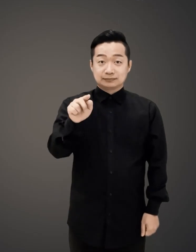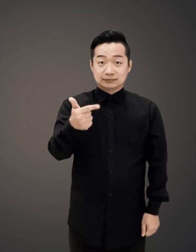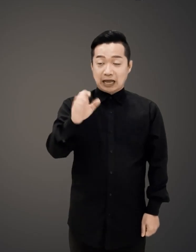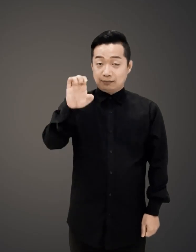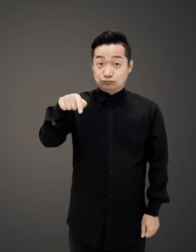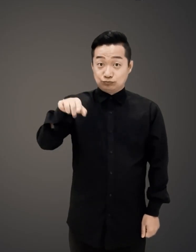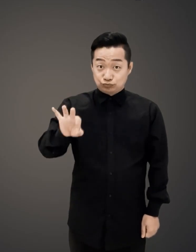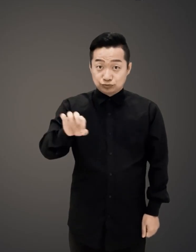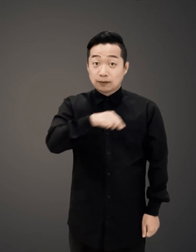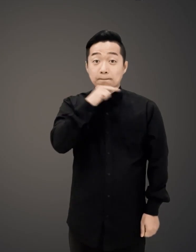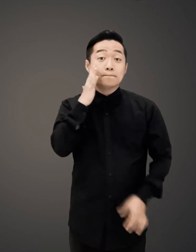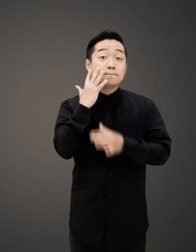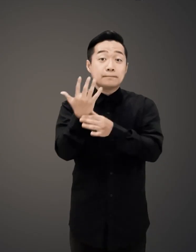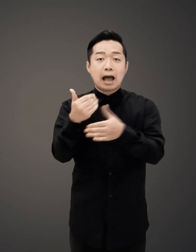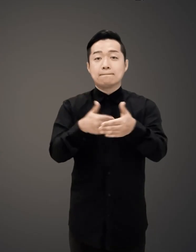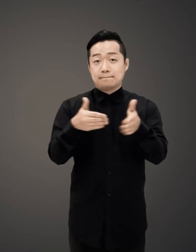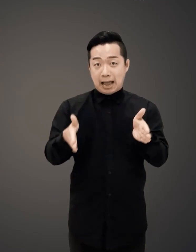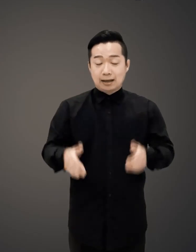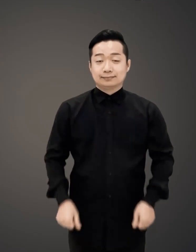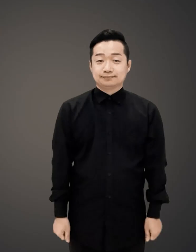단풍나무방.